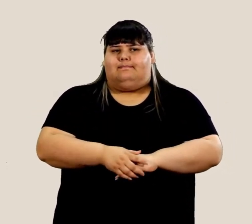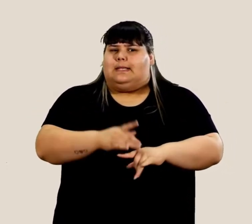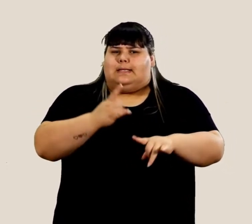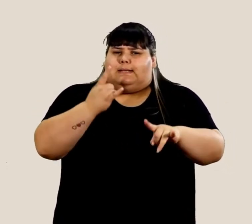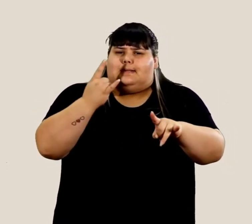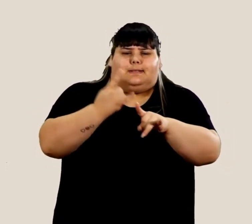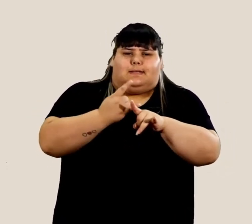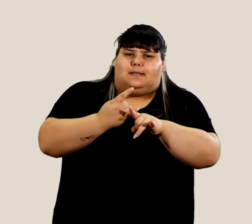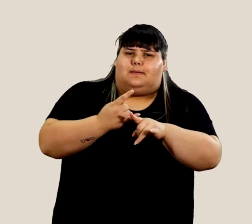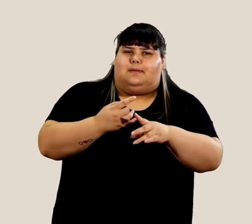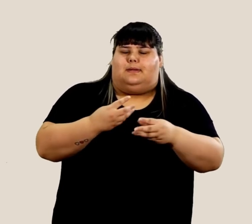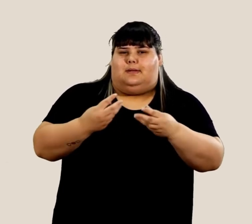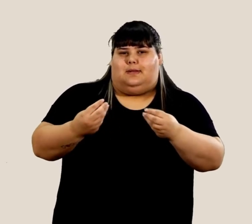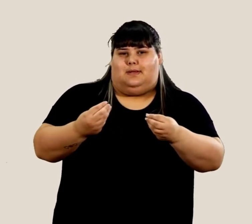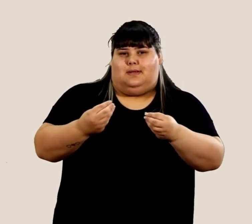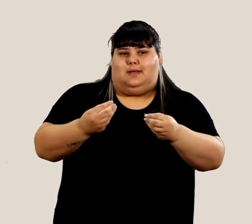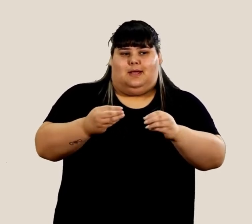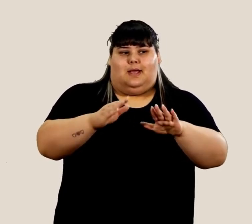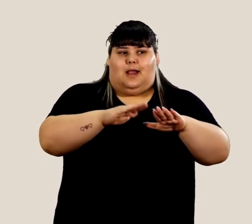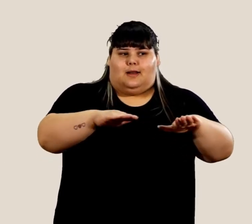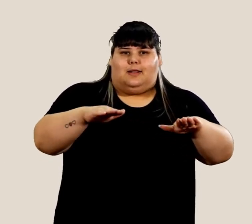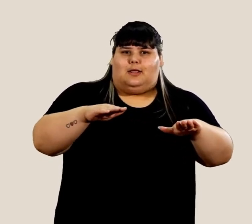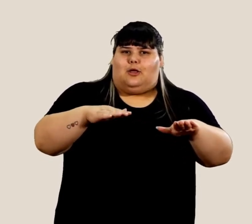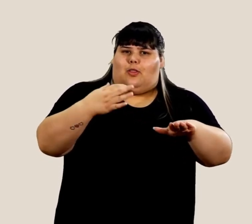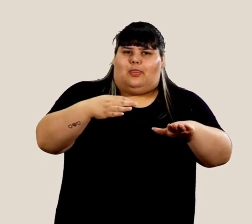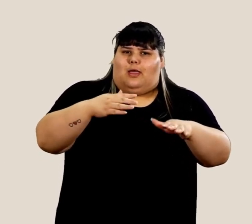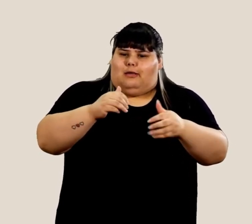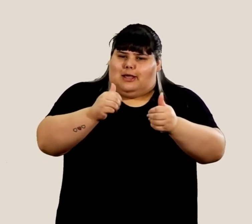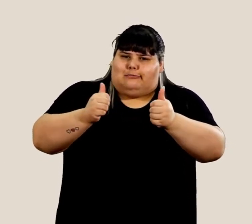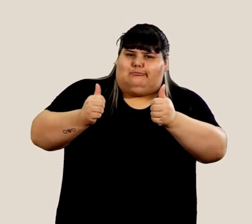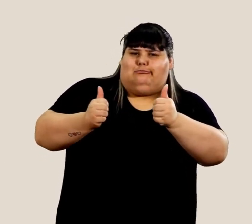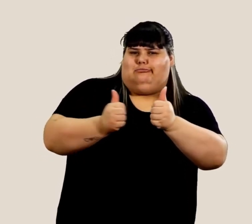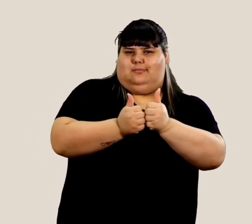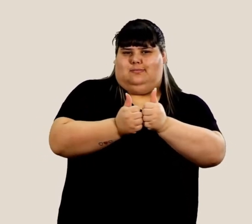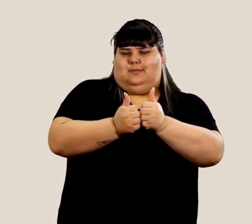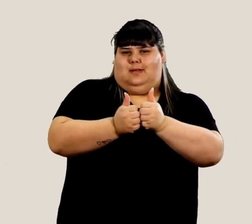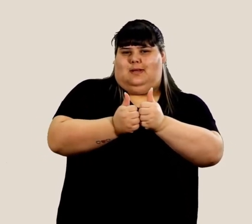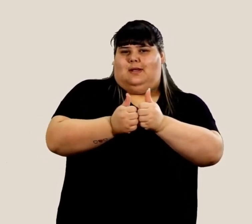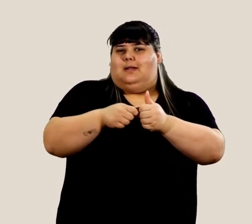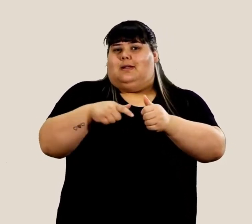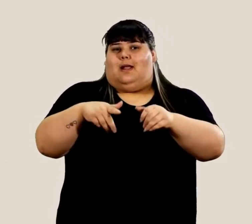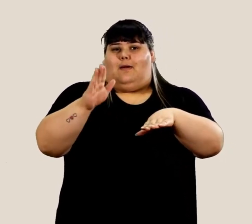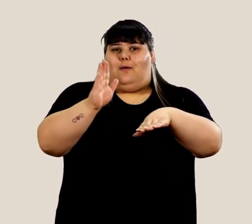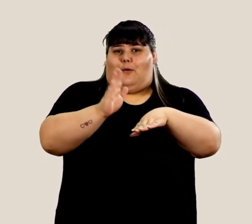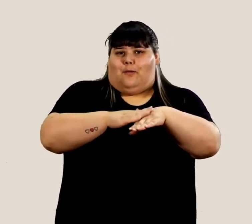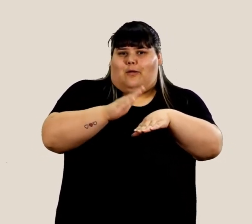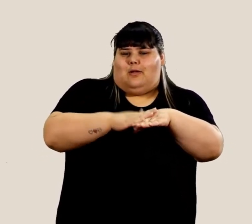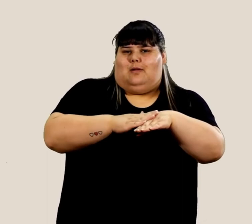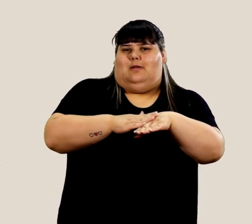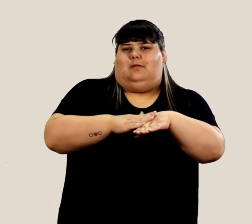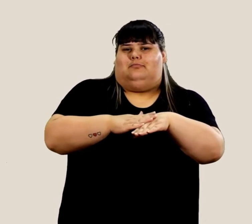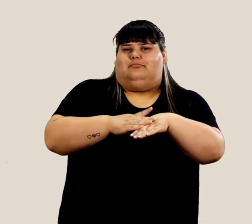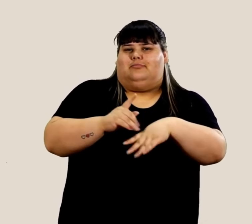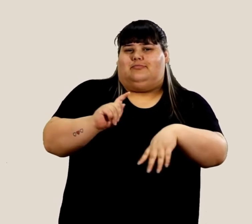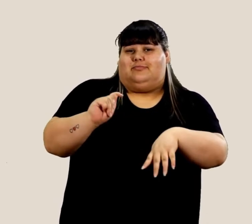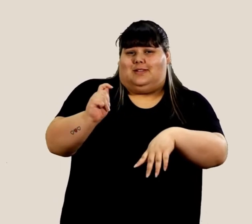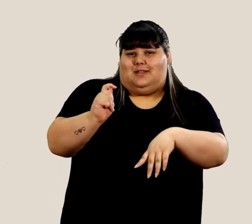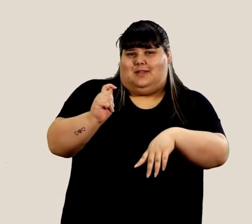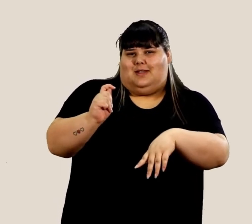Siempre que sea posible, deberá crecer al amparo y bajo la